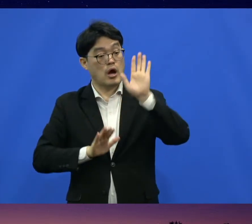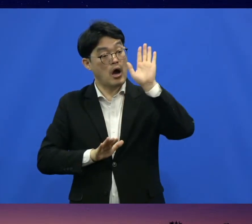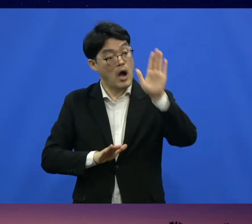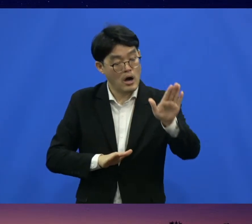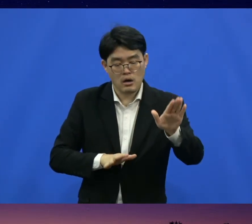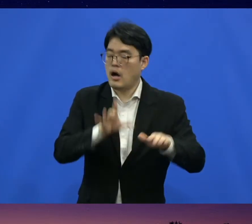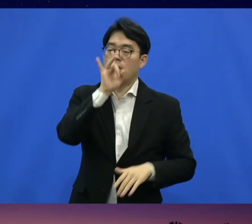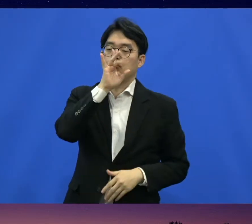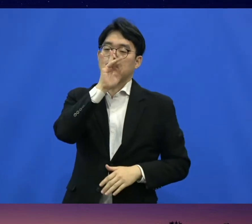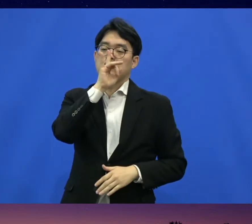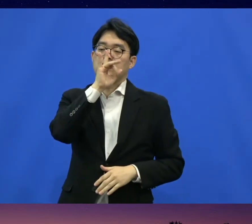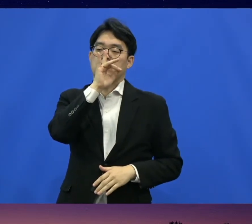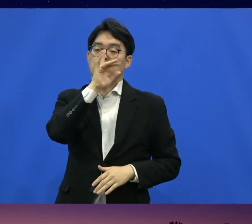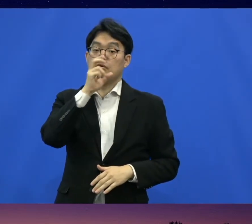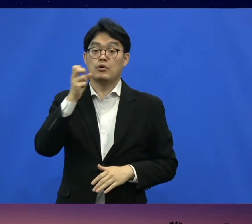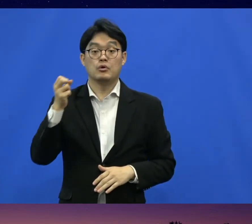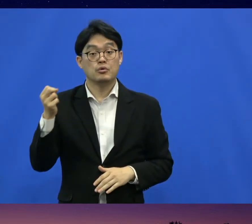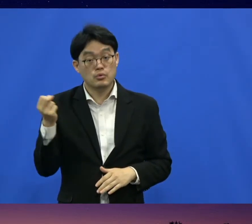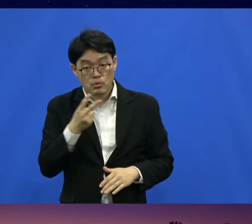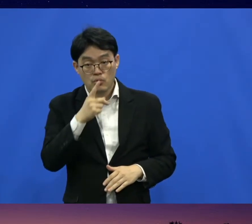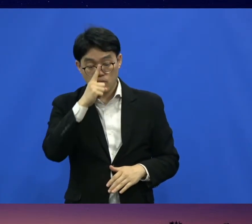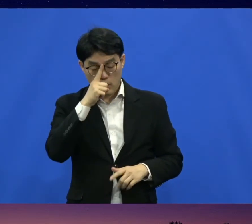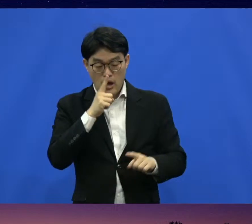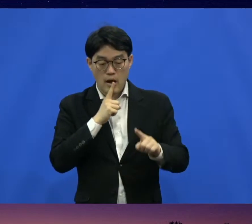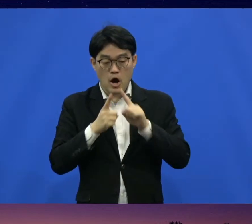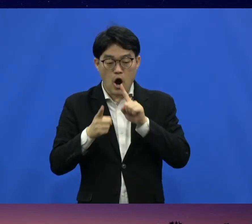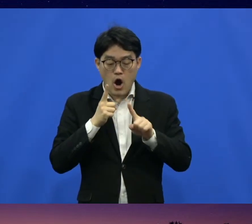맬 수 없어요. 반드시 레위 족속이 매야 돼요.